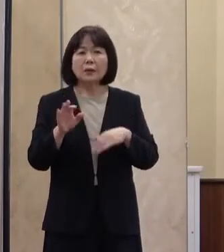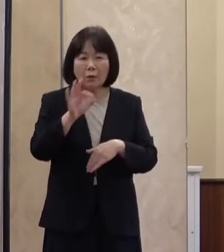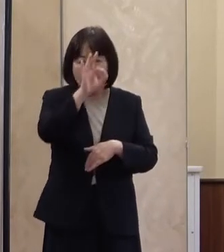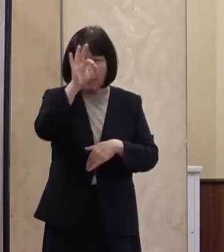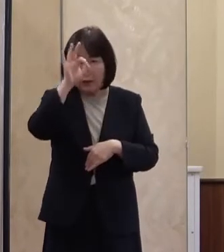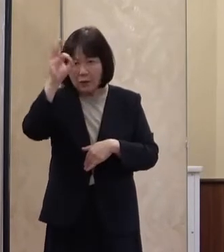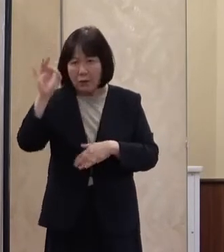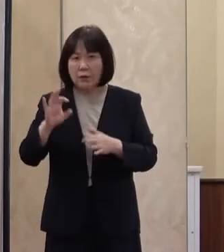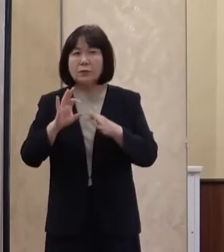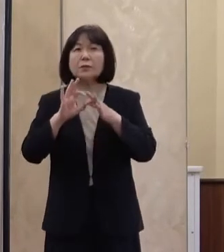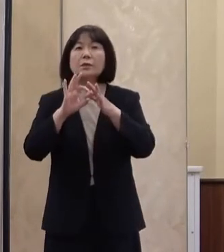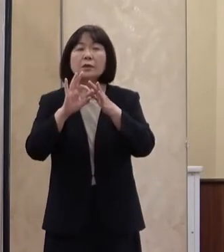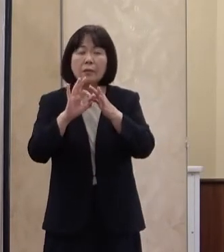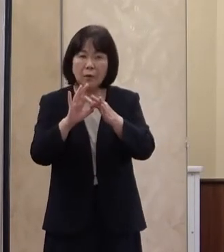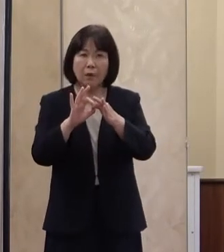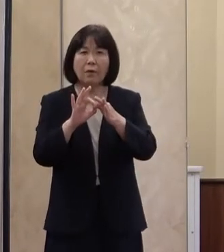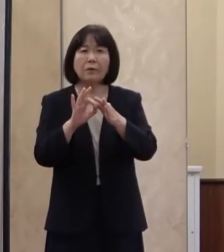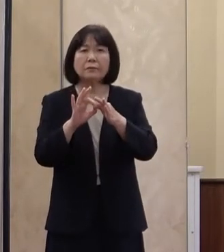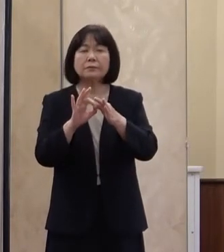ールに関してもその、